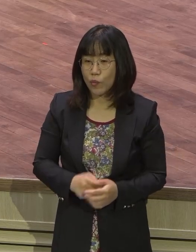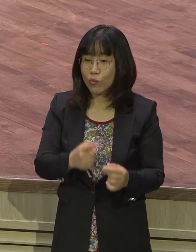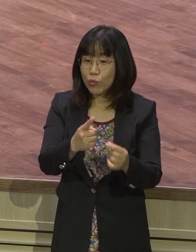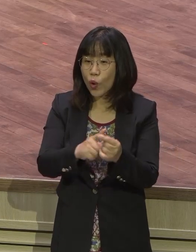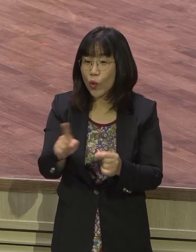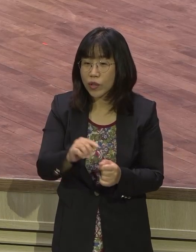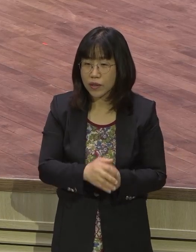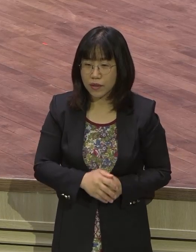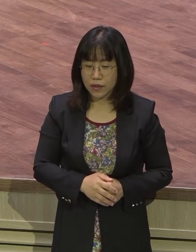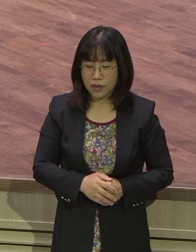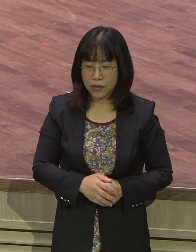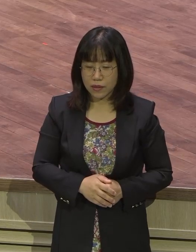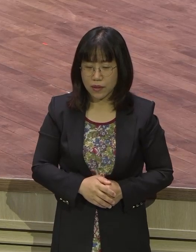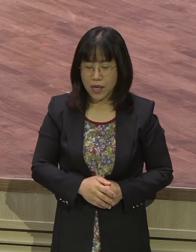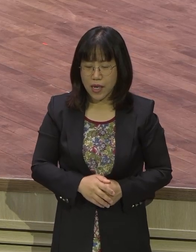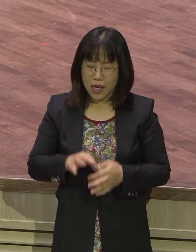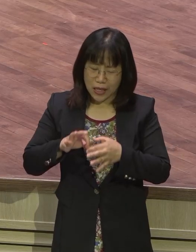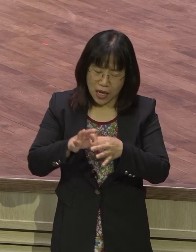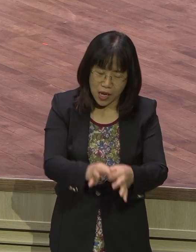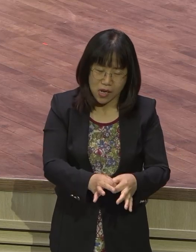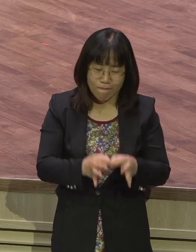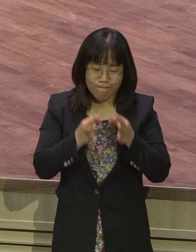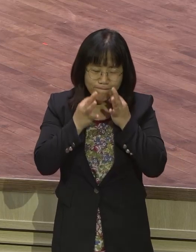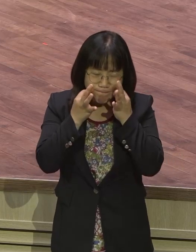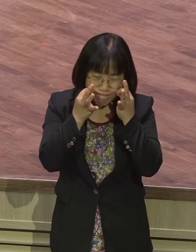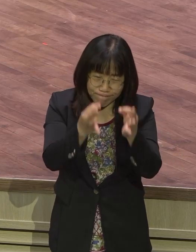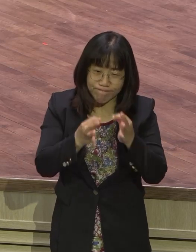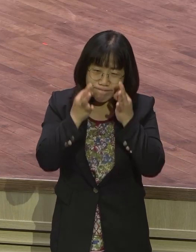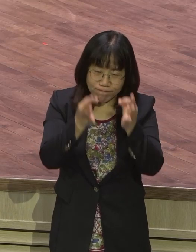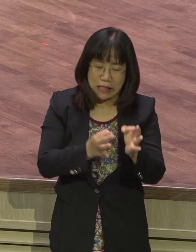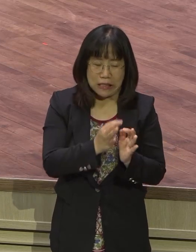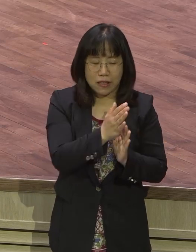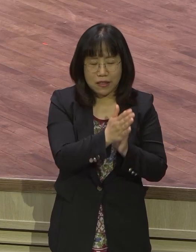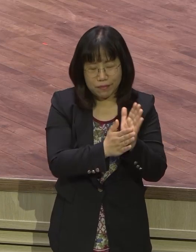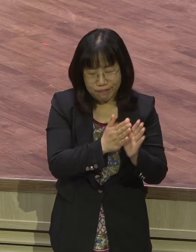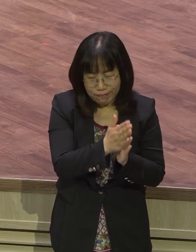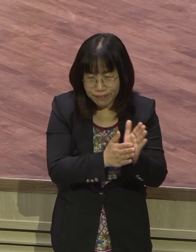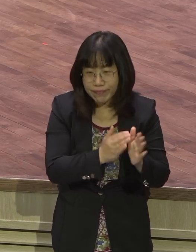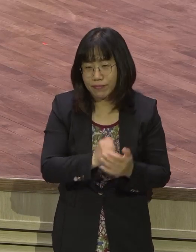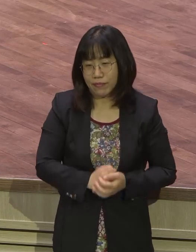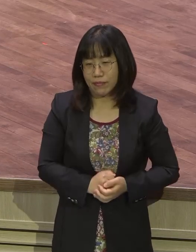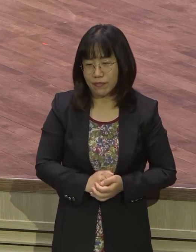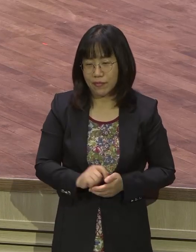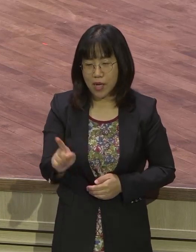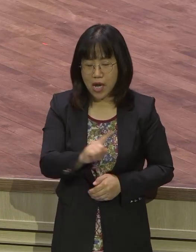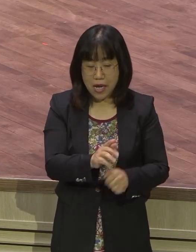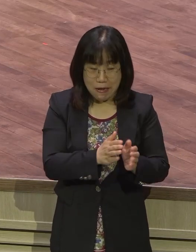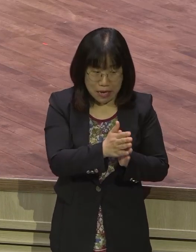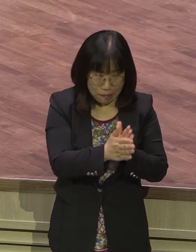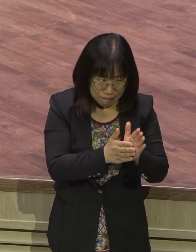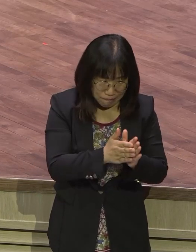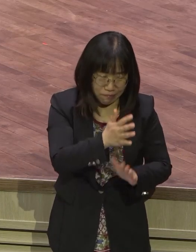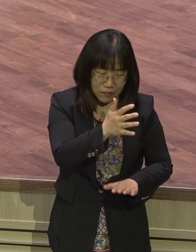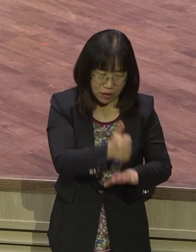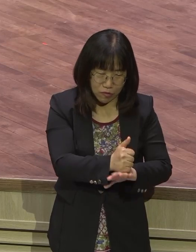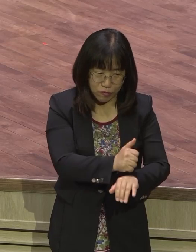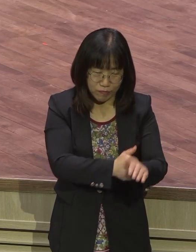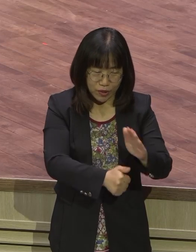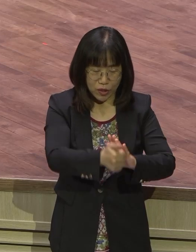질승이며 감천이다. 그냥 내가 지극정성으로 그렇게 잘 생기면 좋은 일이 있겠지.